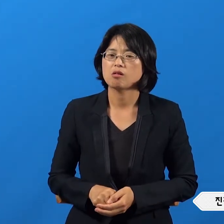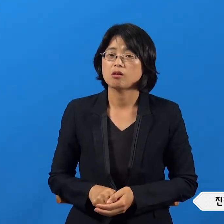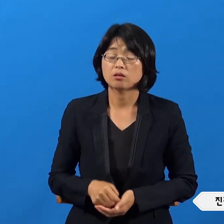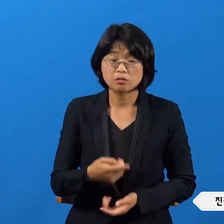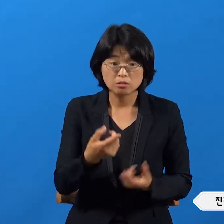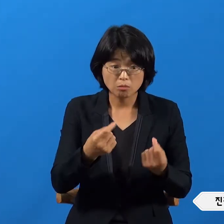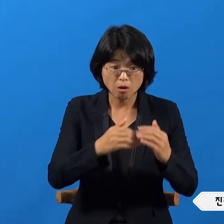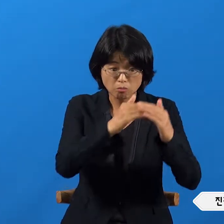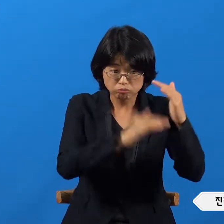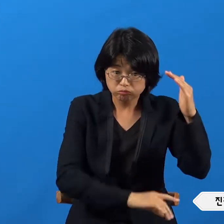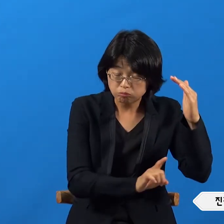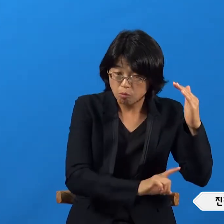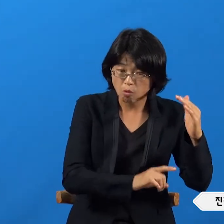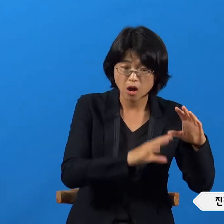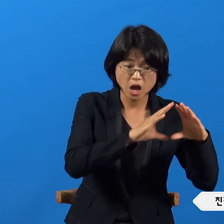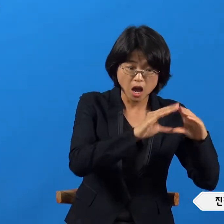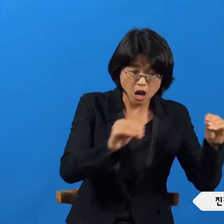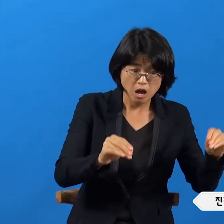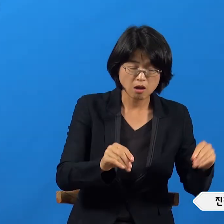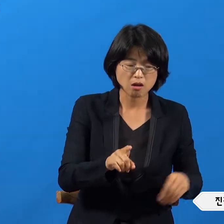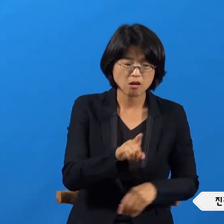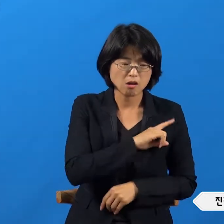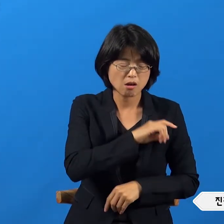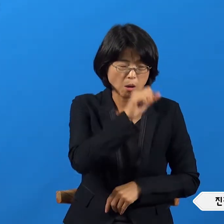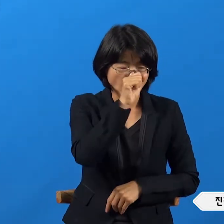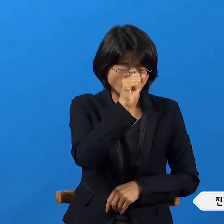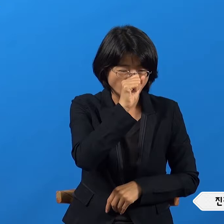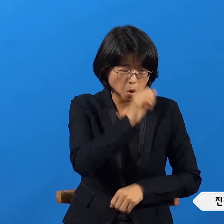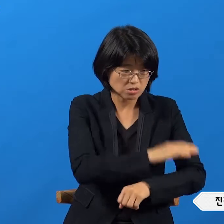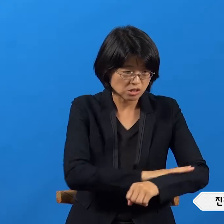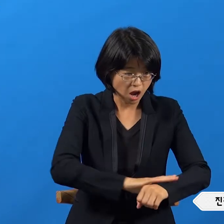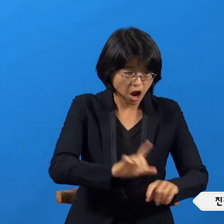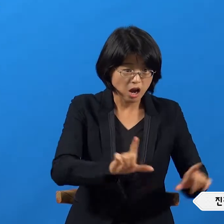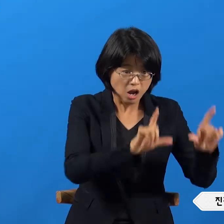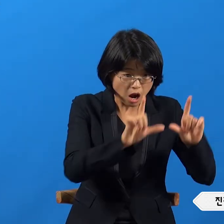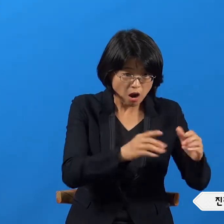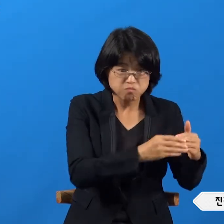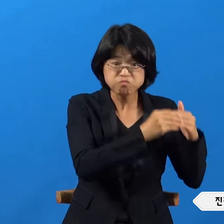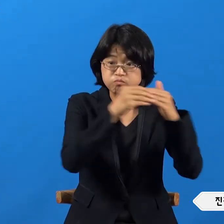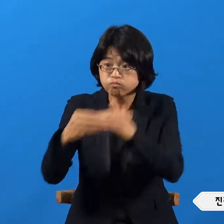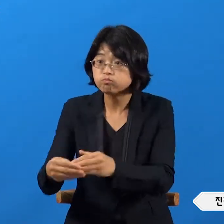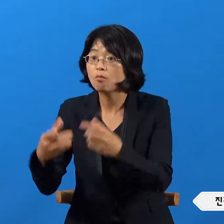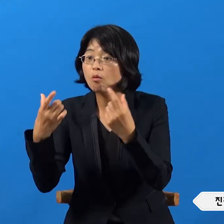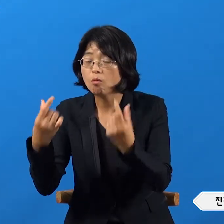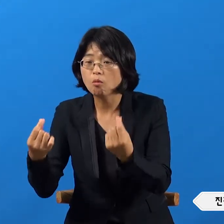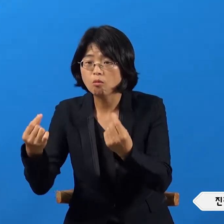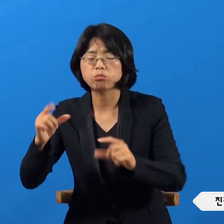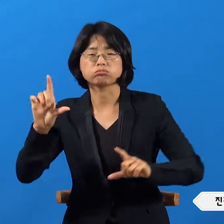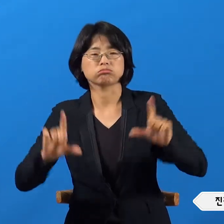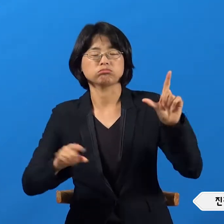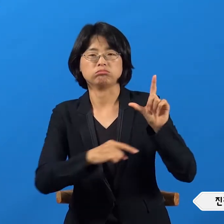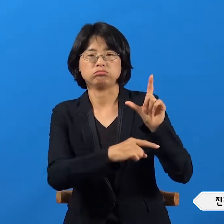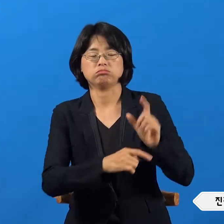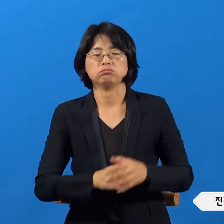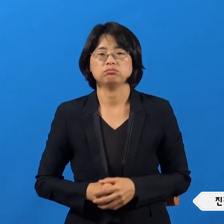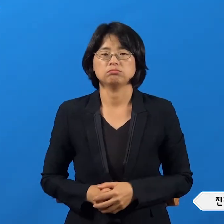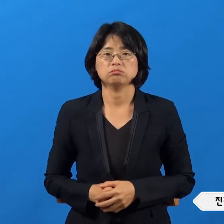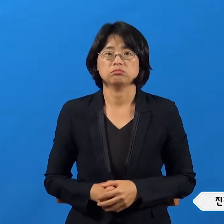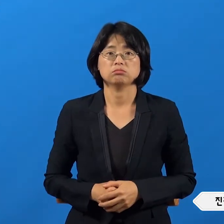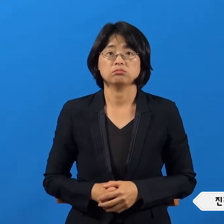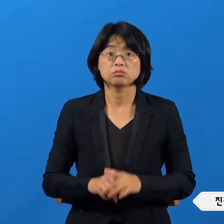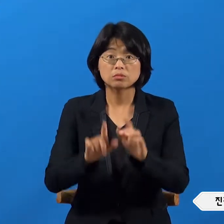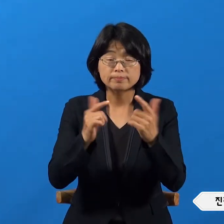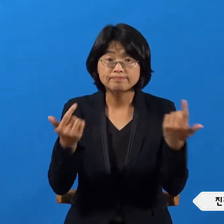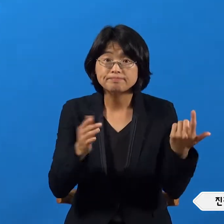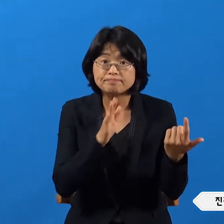베케이션 하다가 하나님이 데려온 것 같은 인상을 받습니다. 사실은 그렇지 않지 않습니까? 그들은